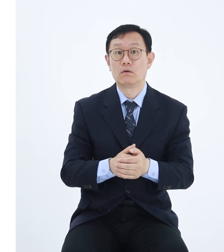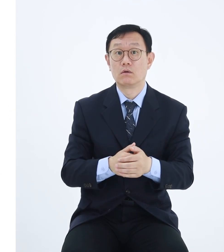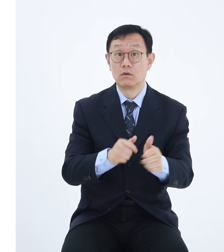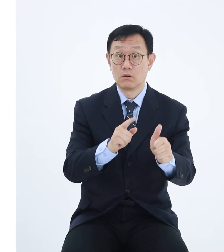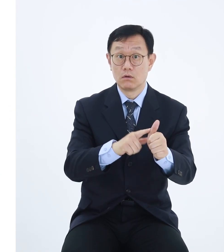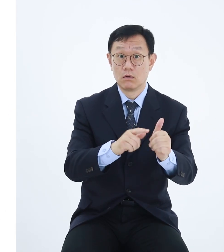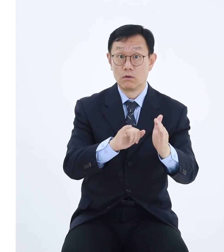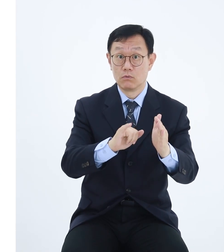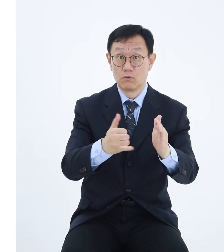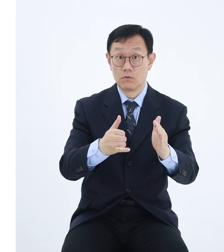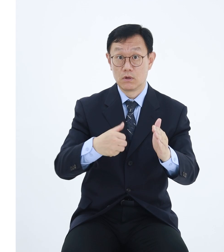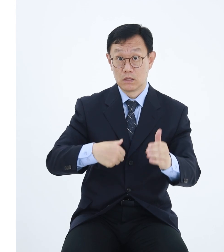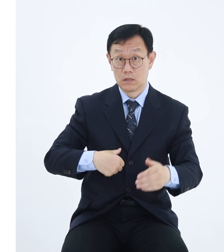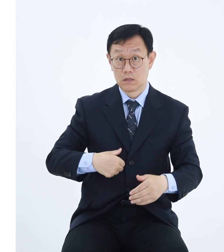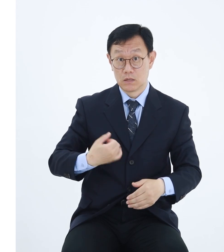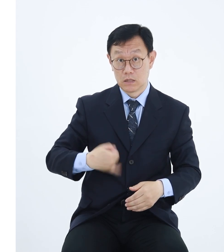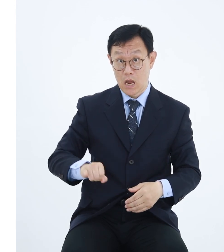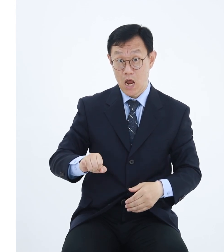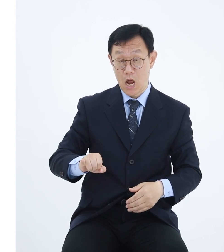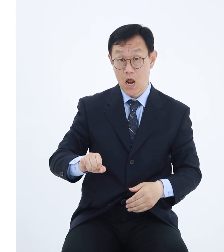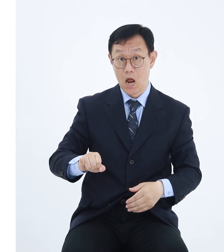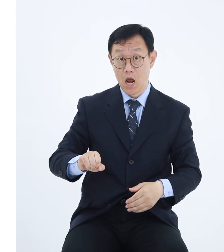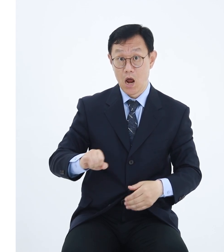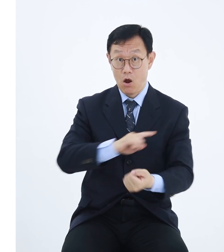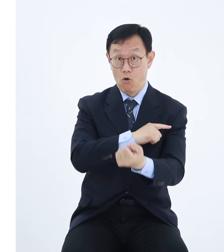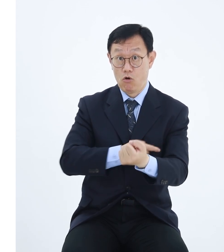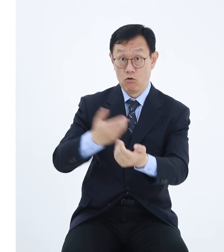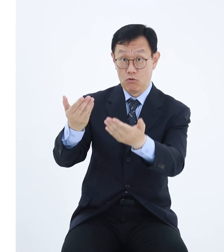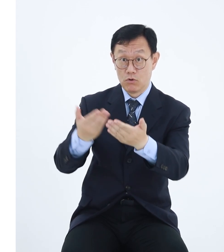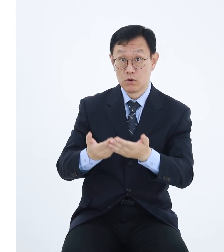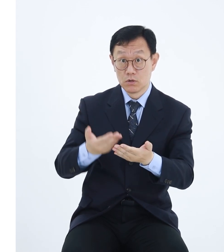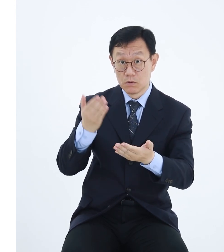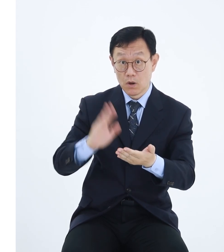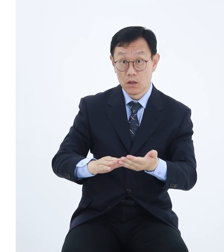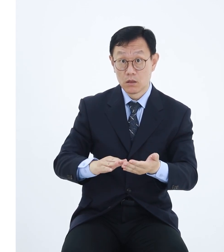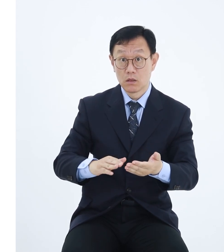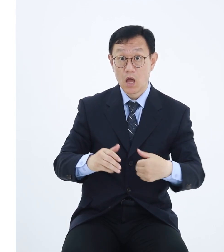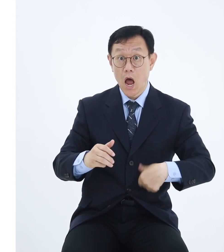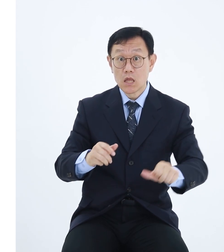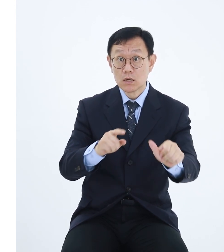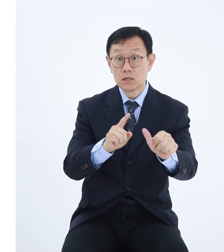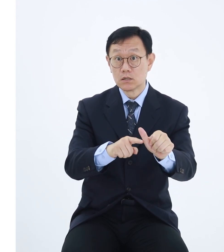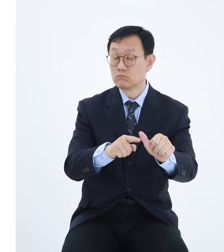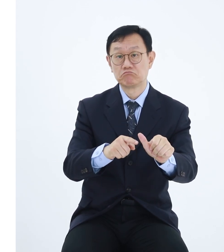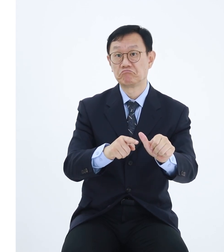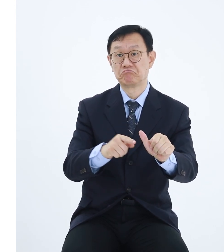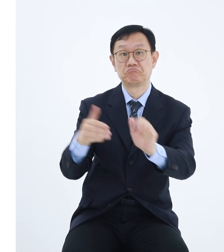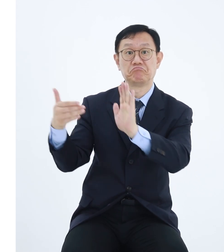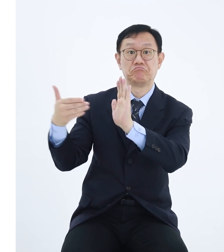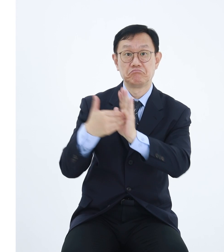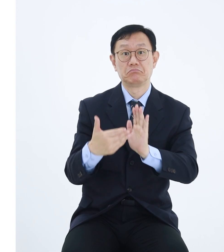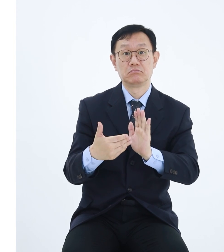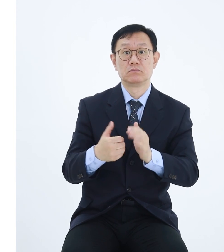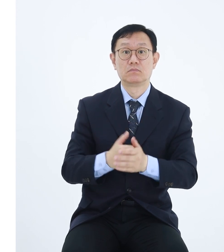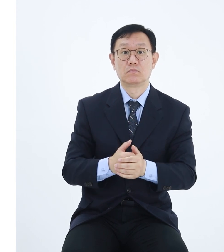KC 부부와 따른 영주권이 나왔지만 아들은 승인이 거부되었던 것입니다 알아보니 kc의 아들이